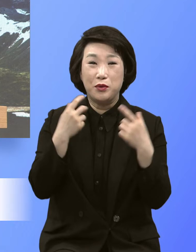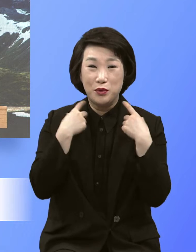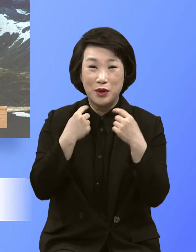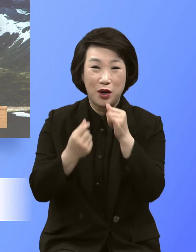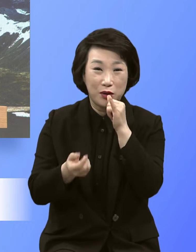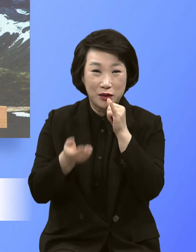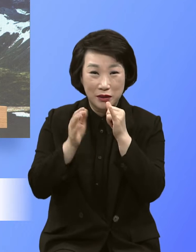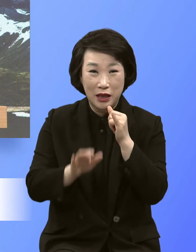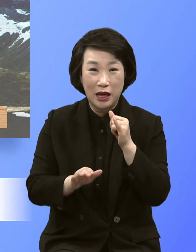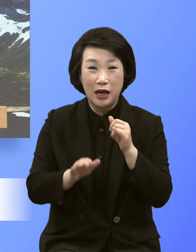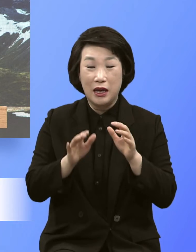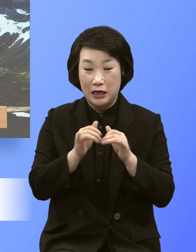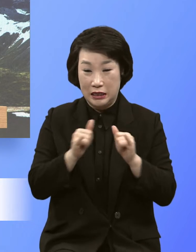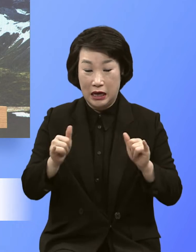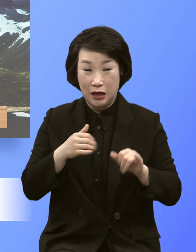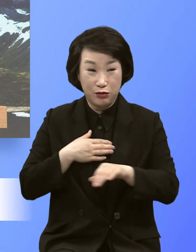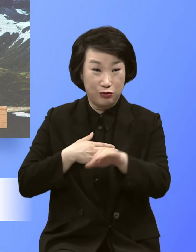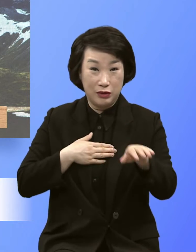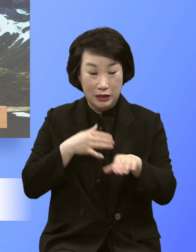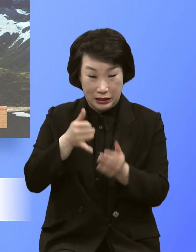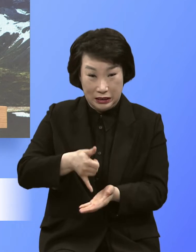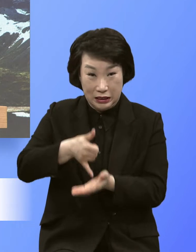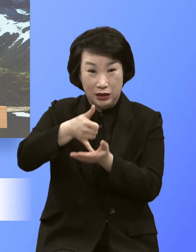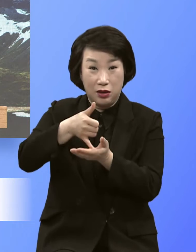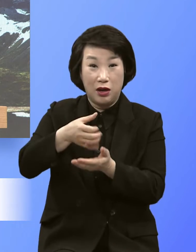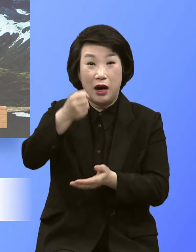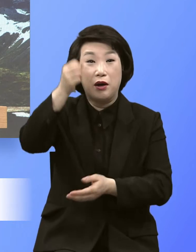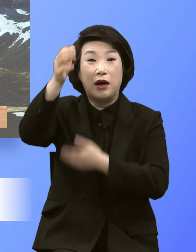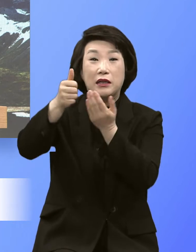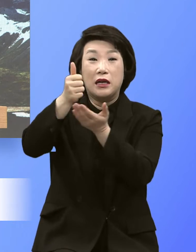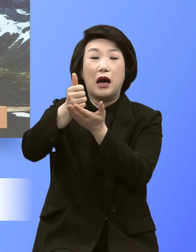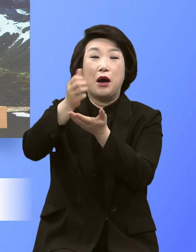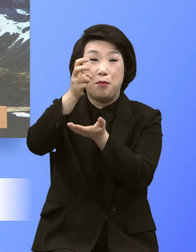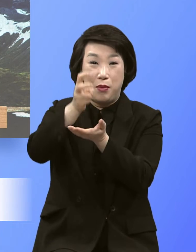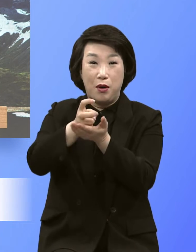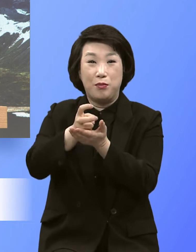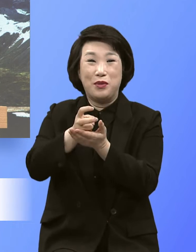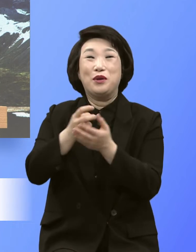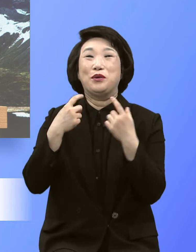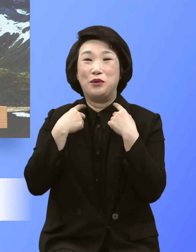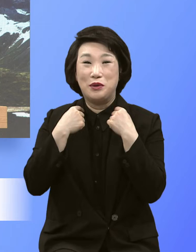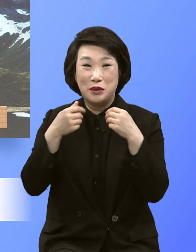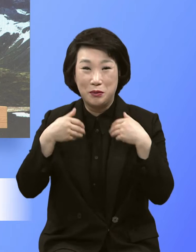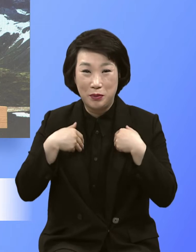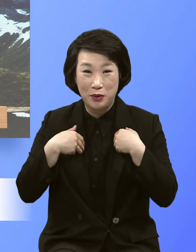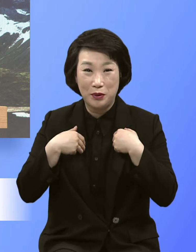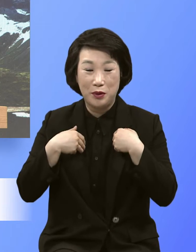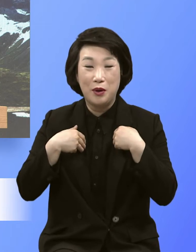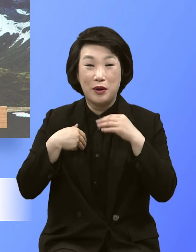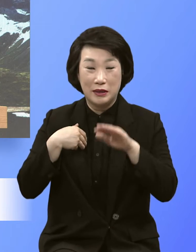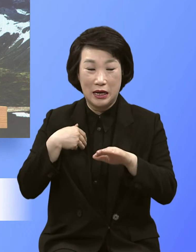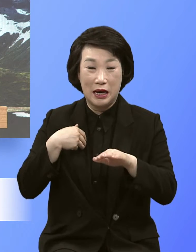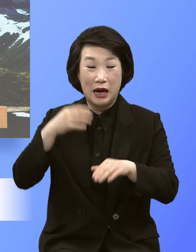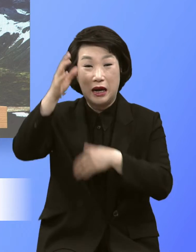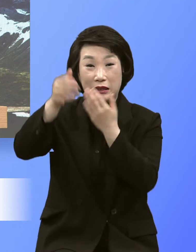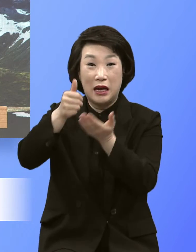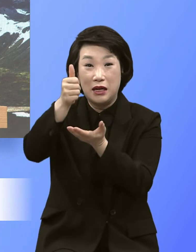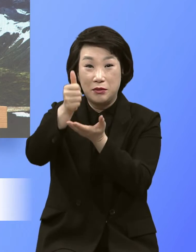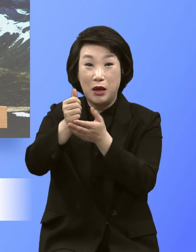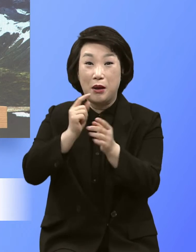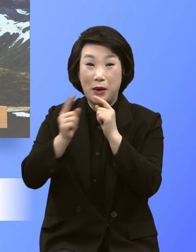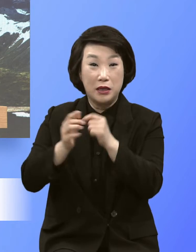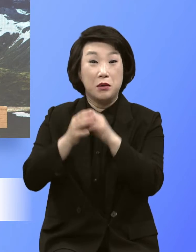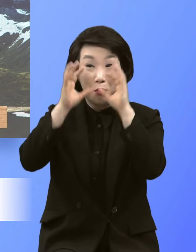지켜가는데 인격을 가지고 하나님과 질서를 잘 지킬 수 있는 하나님